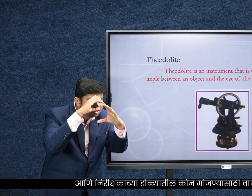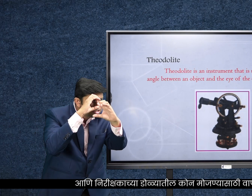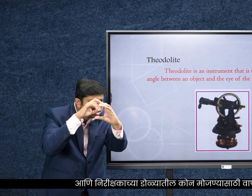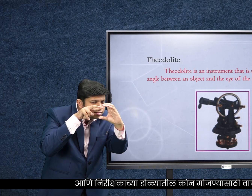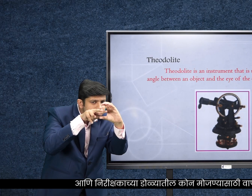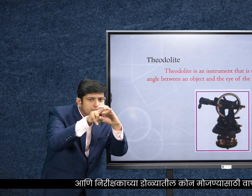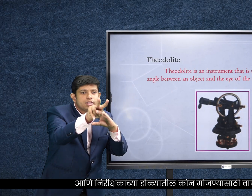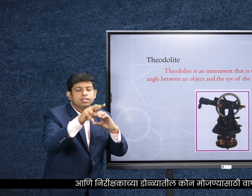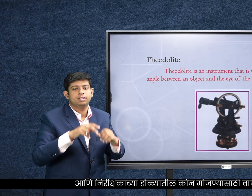जाते.